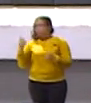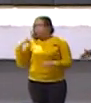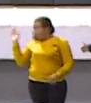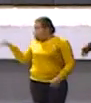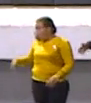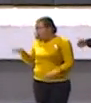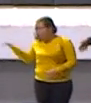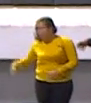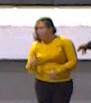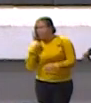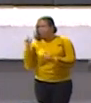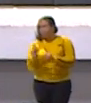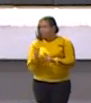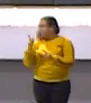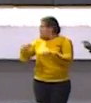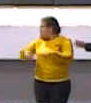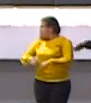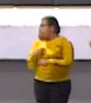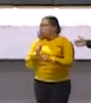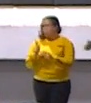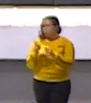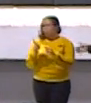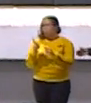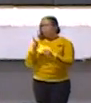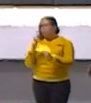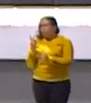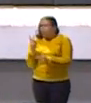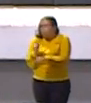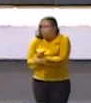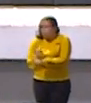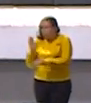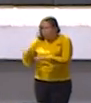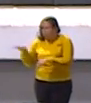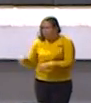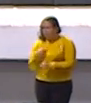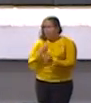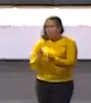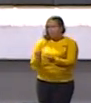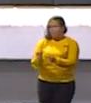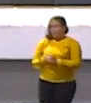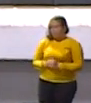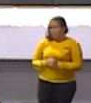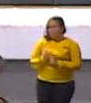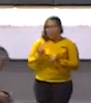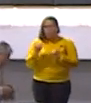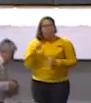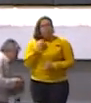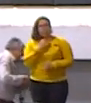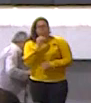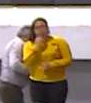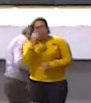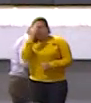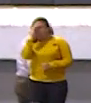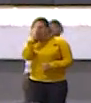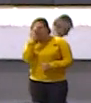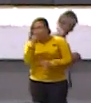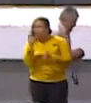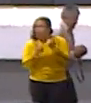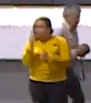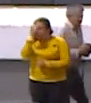entonces alumno del grupo colombia dos minutos no se pongan a alargarse es que quedó en la inquietud con el concepto de burro